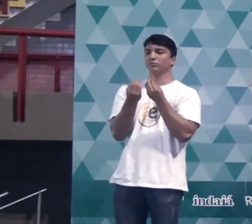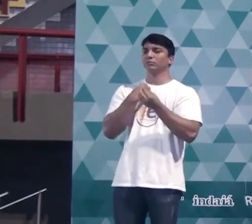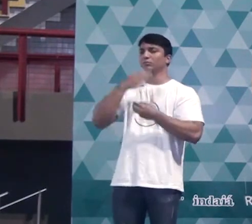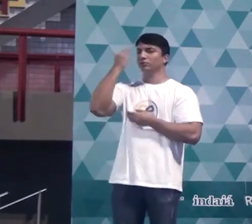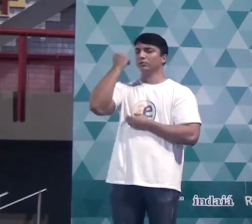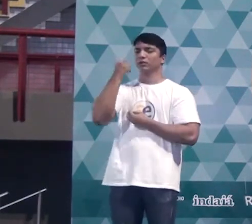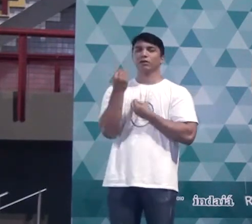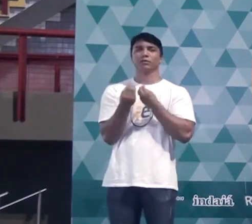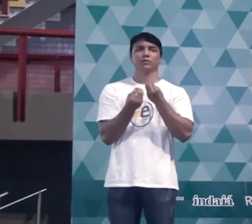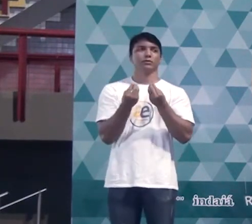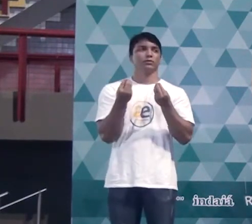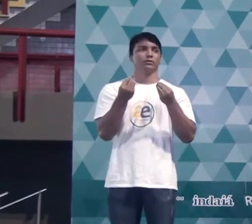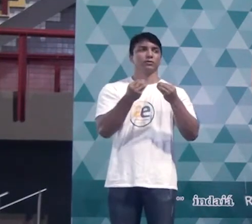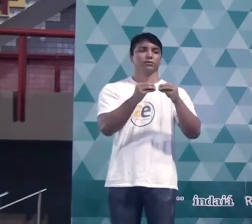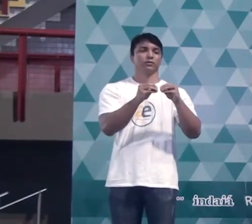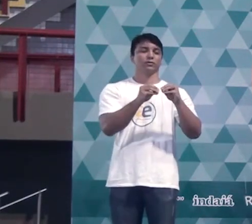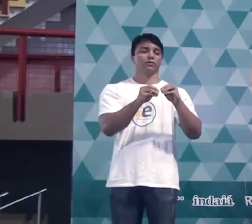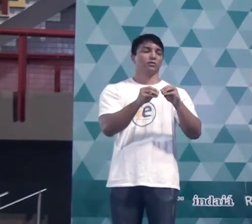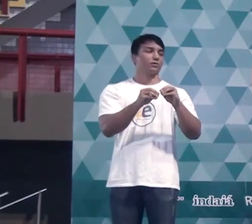saber?